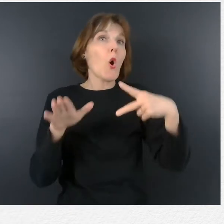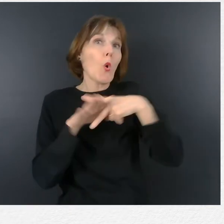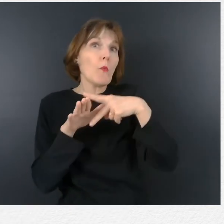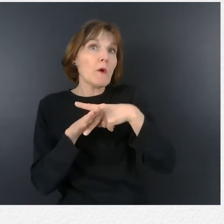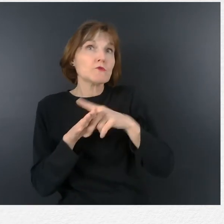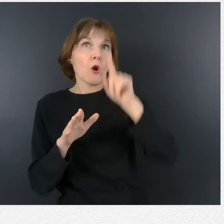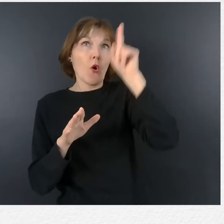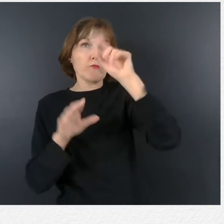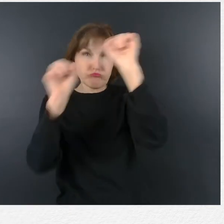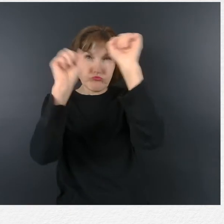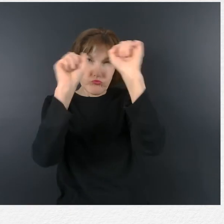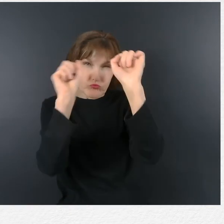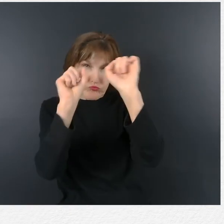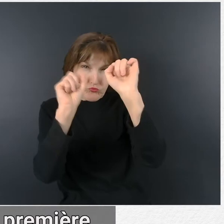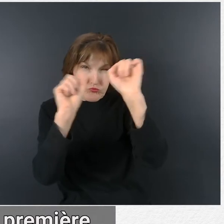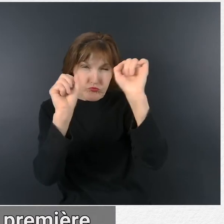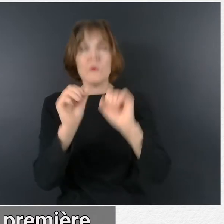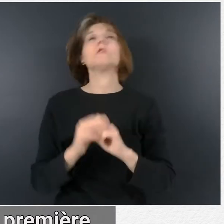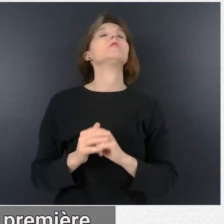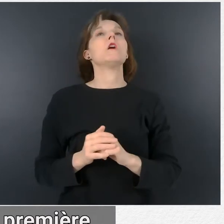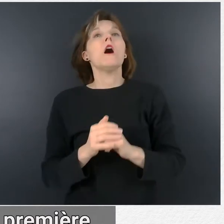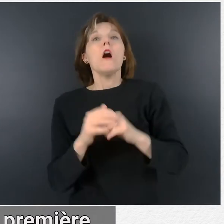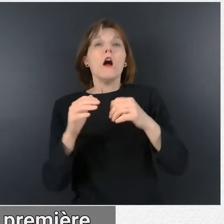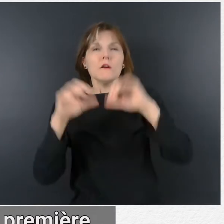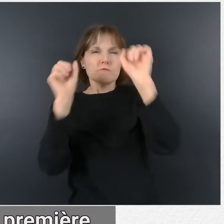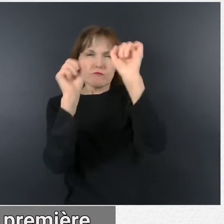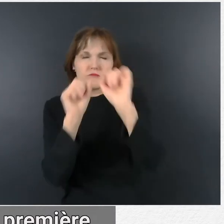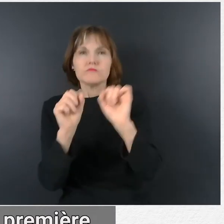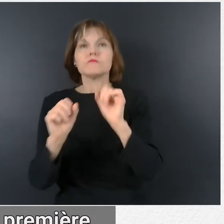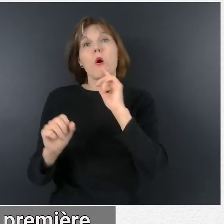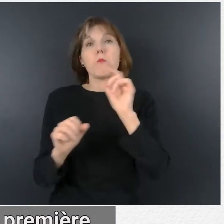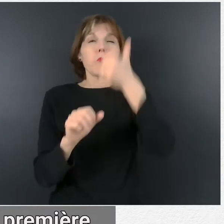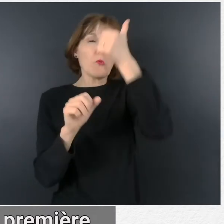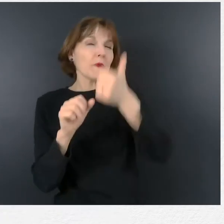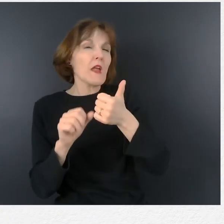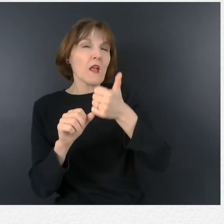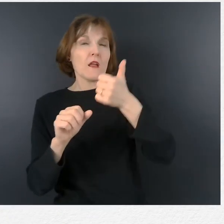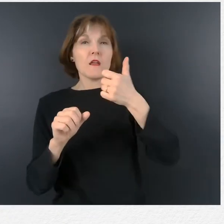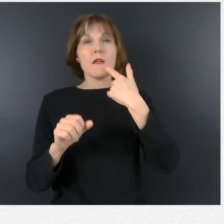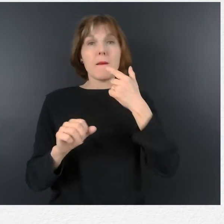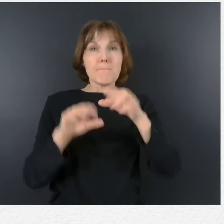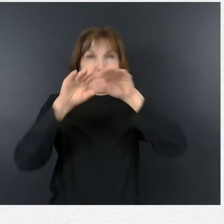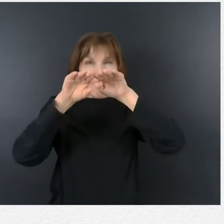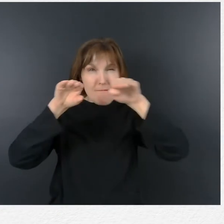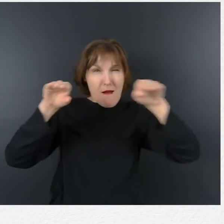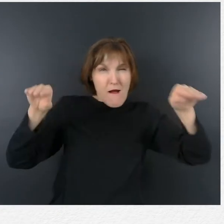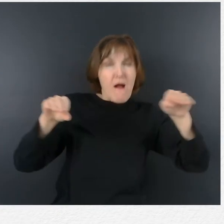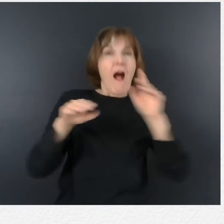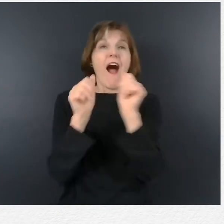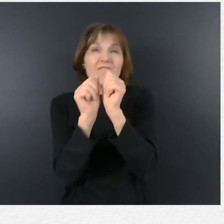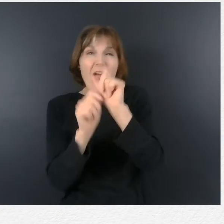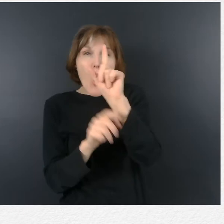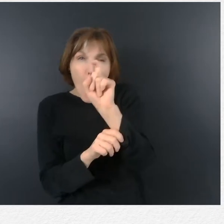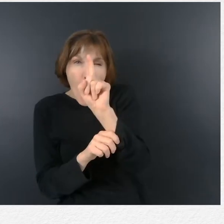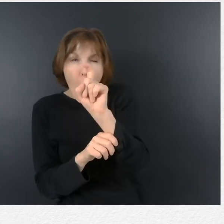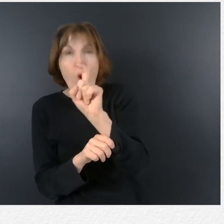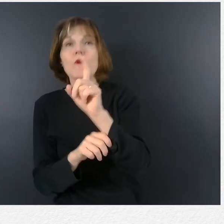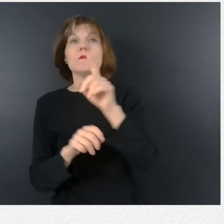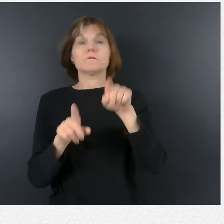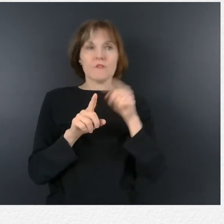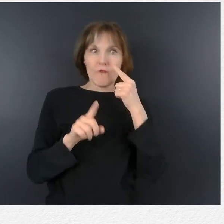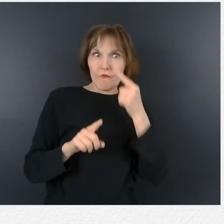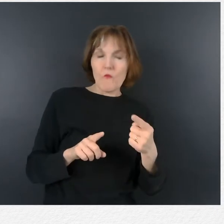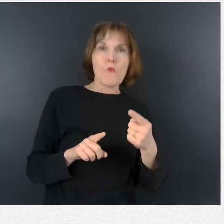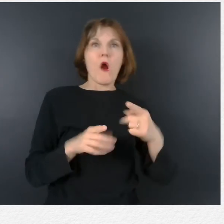un premier coup de chiffon pour la toute première marche dans une flaque d'eau. Il y avait aussi là un gros pain de